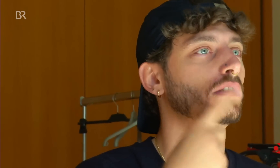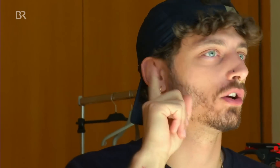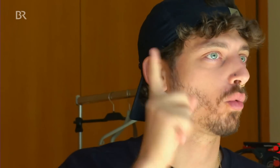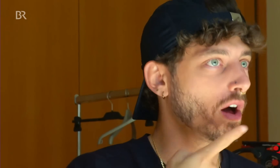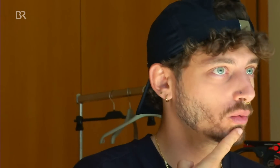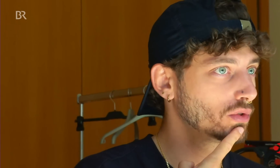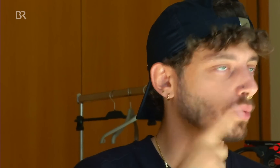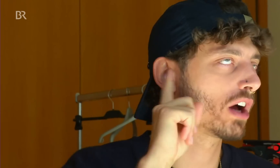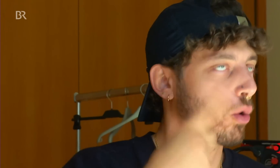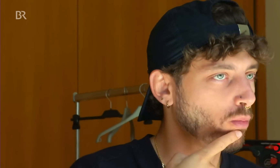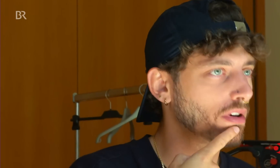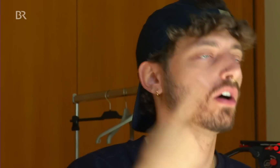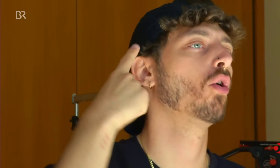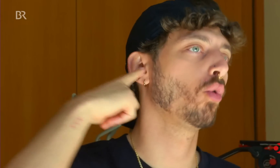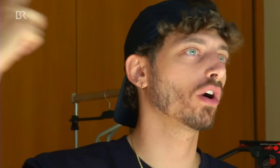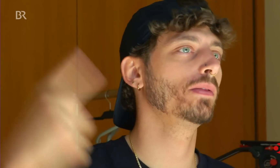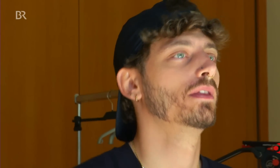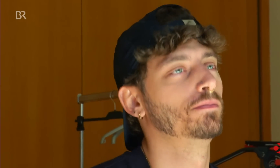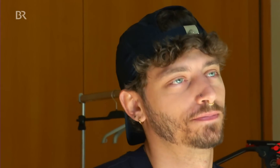Gehörlos Gehörlos? oder taub? Hören.